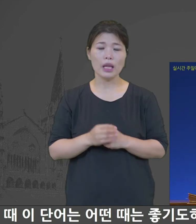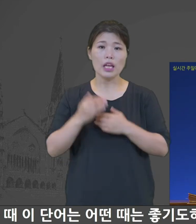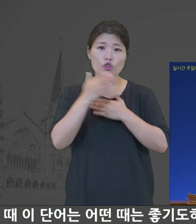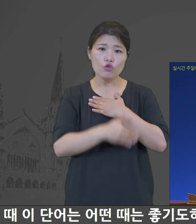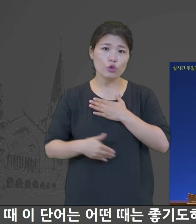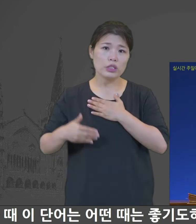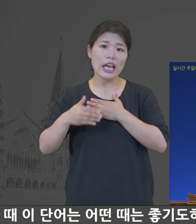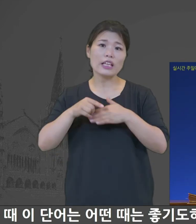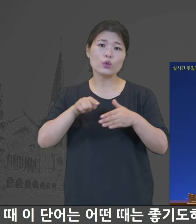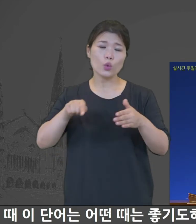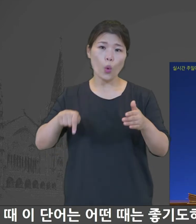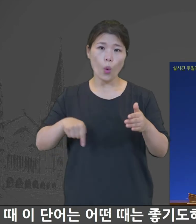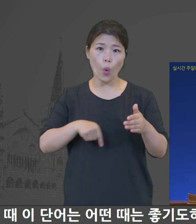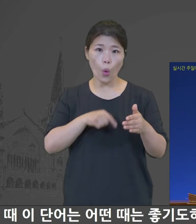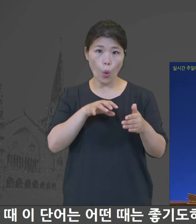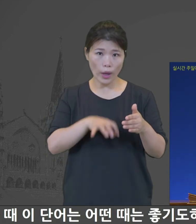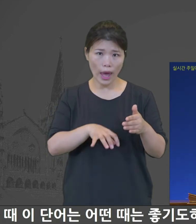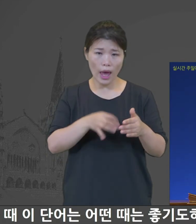속에